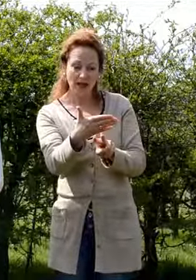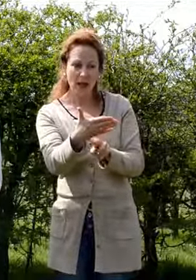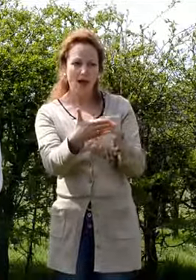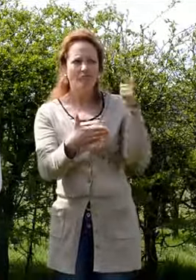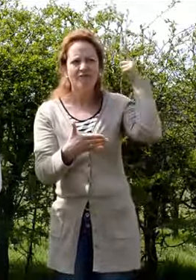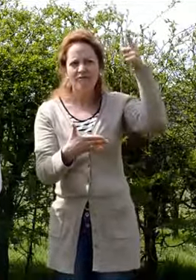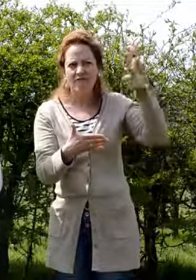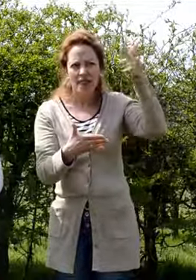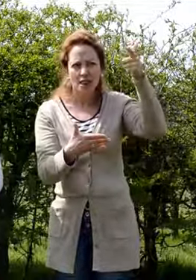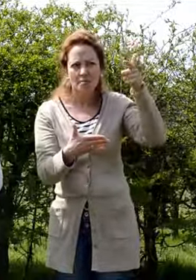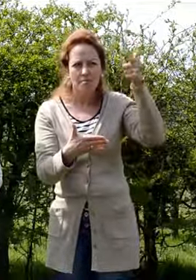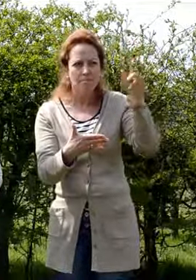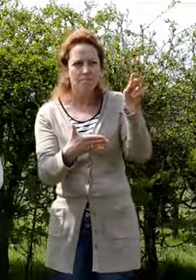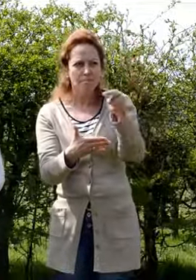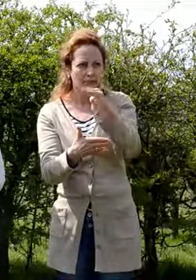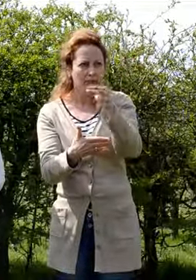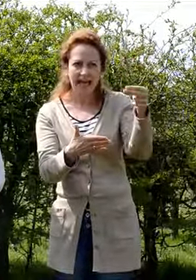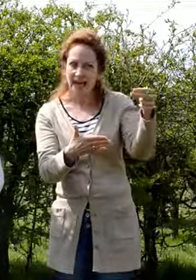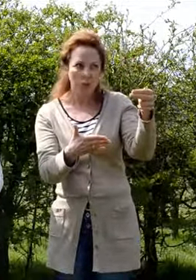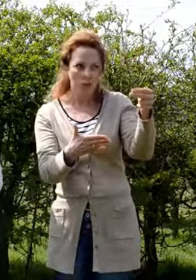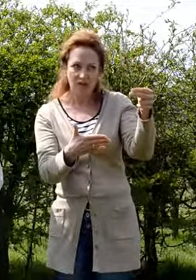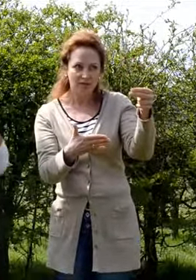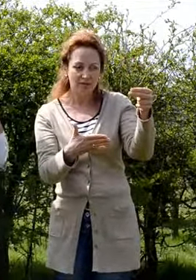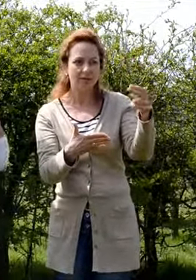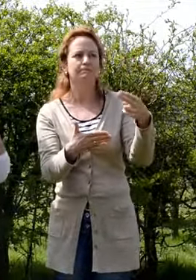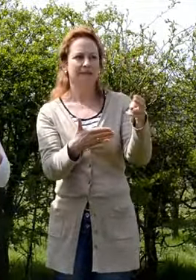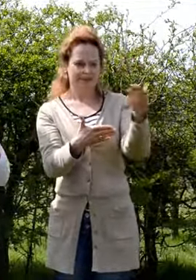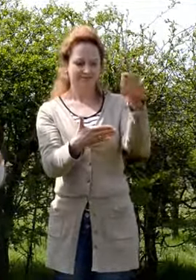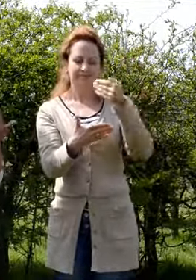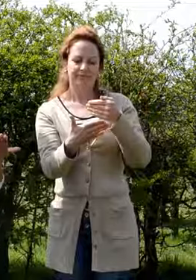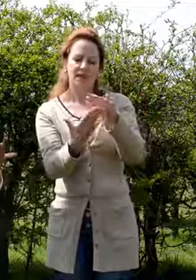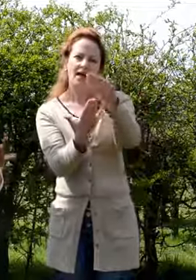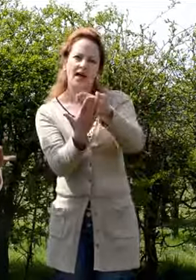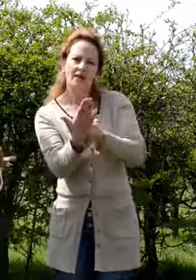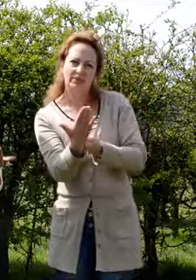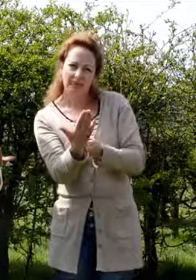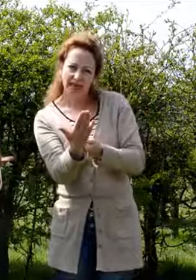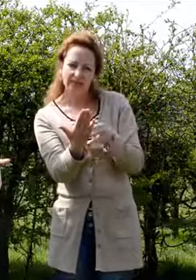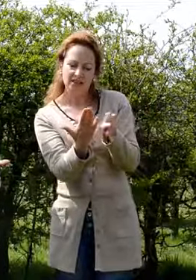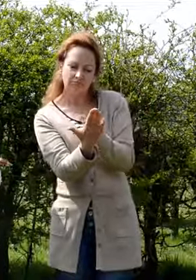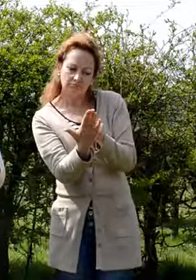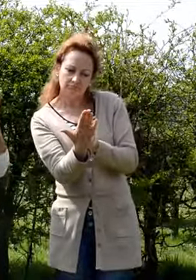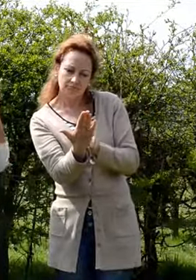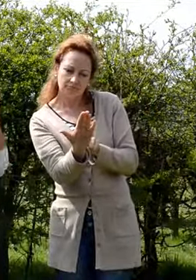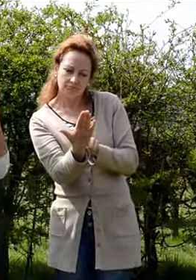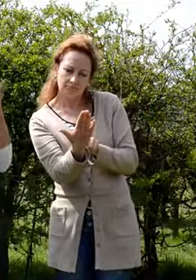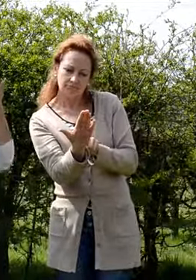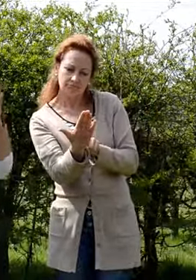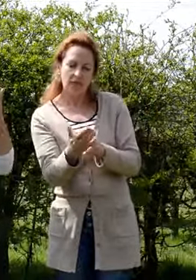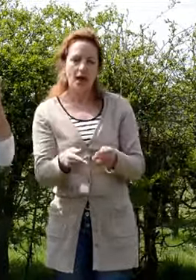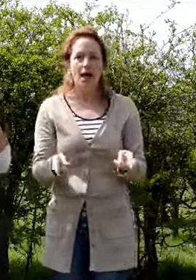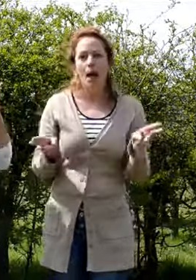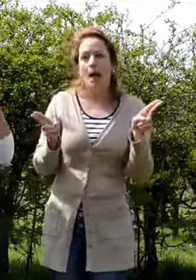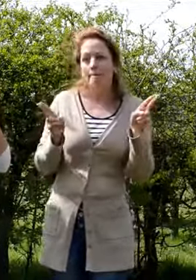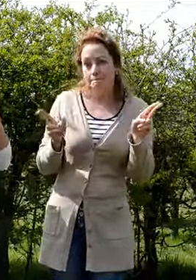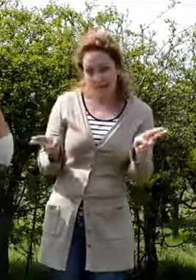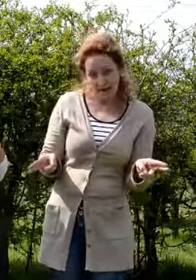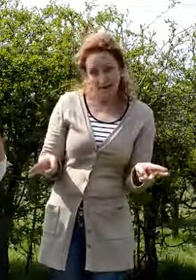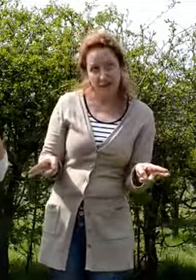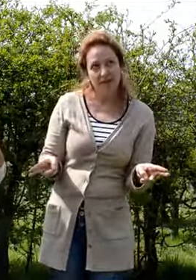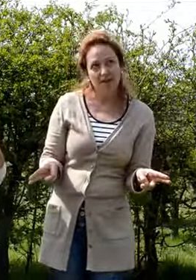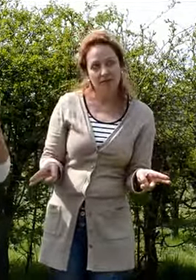werd. Er waren meditaties. Die kon ik van tevoren lezen, zodat ik me al de woorden